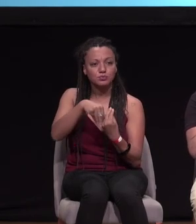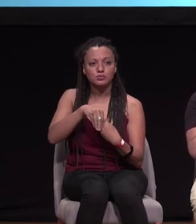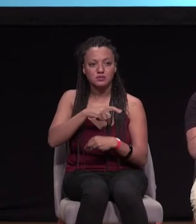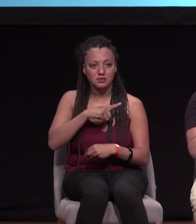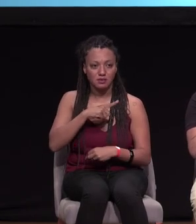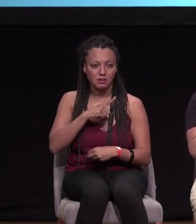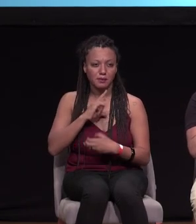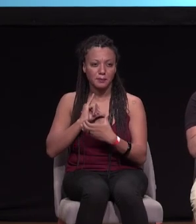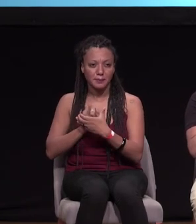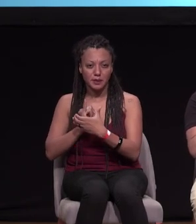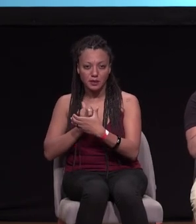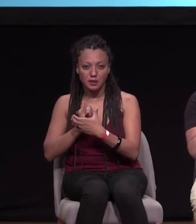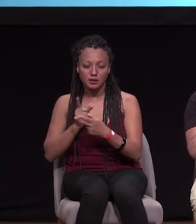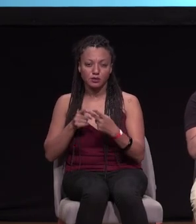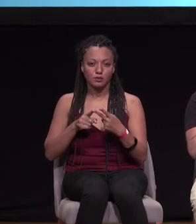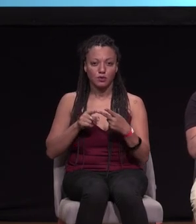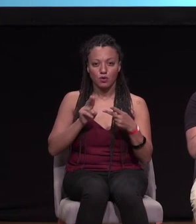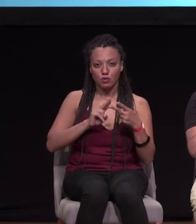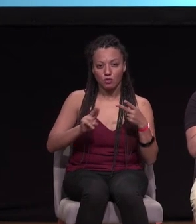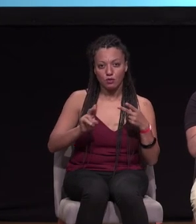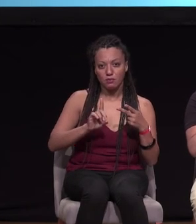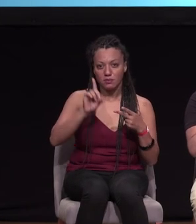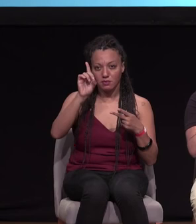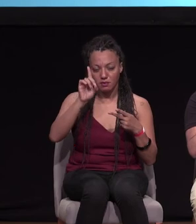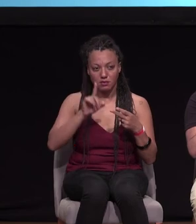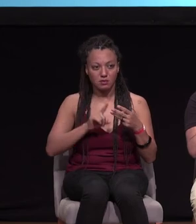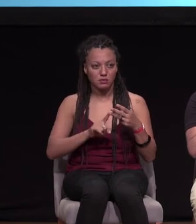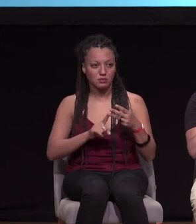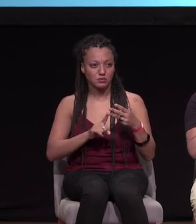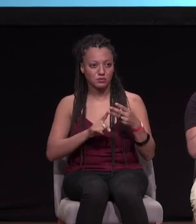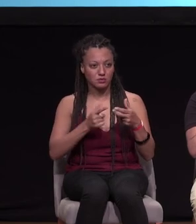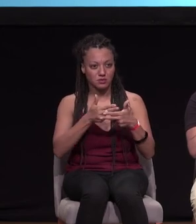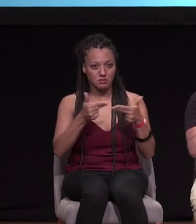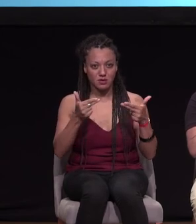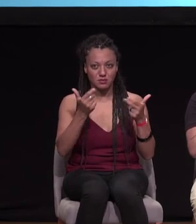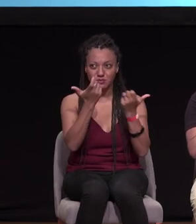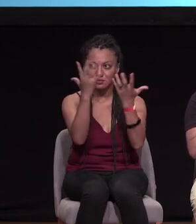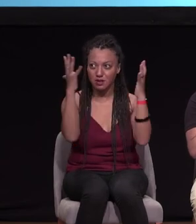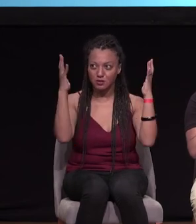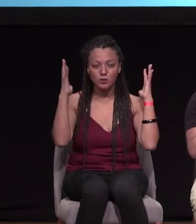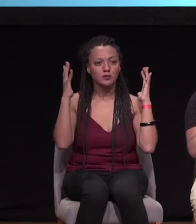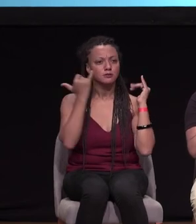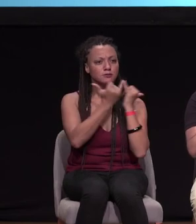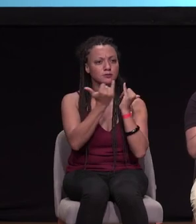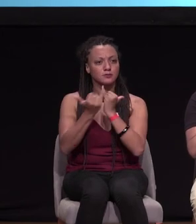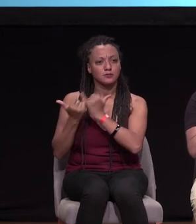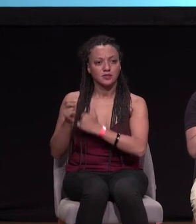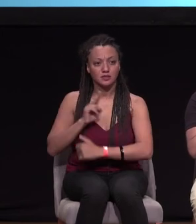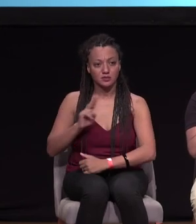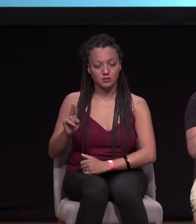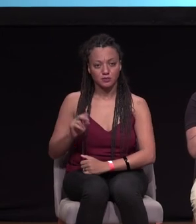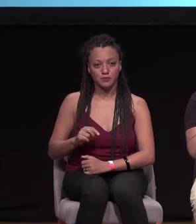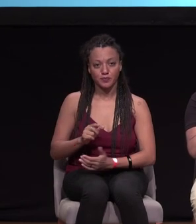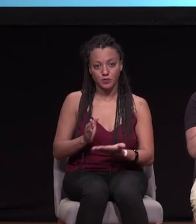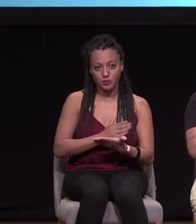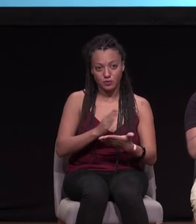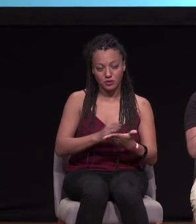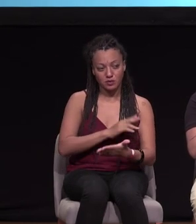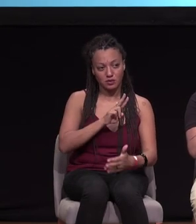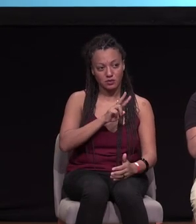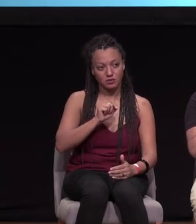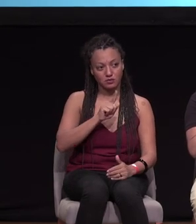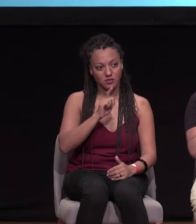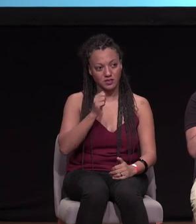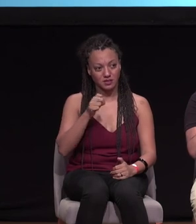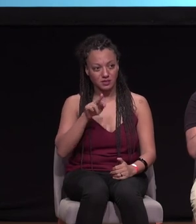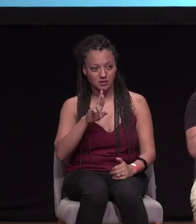metodologia os nomes dos deuses elementos da natureza eles são similares um livro do wagner tem uma tabela